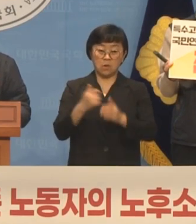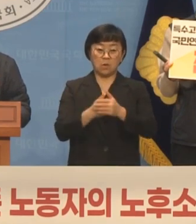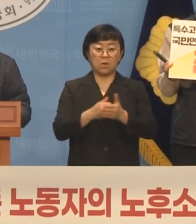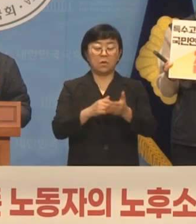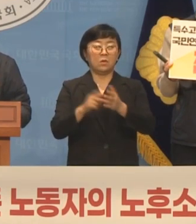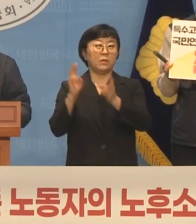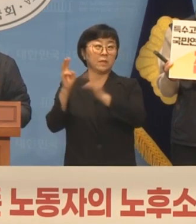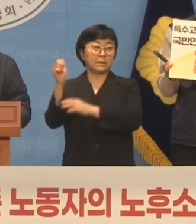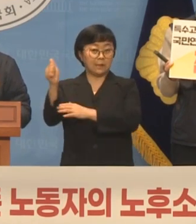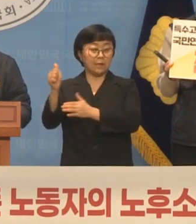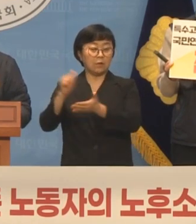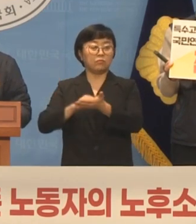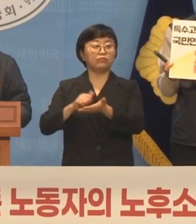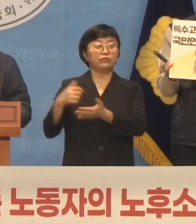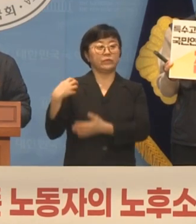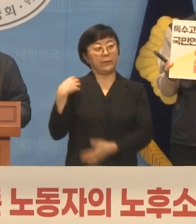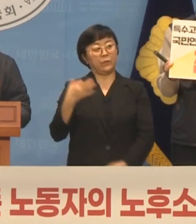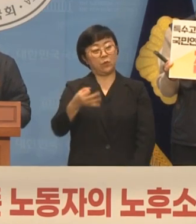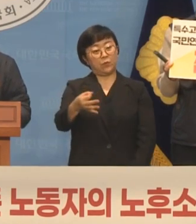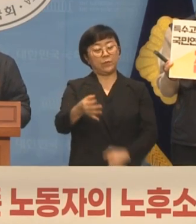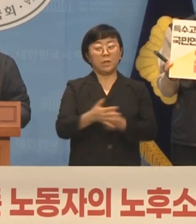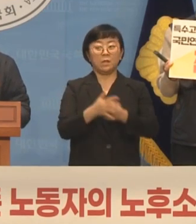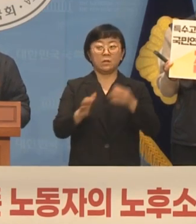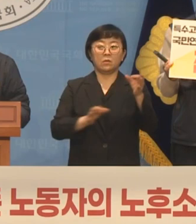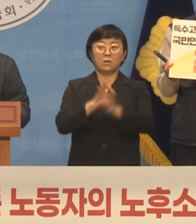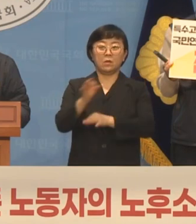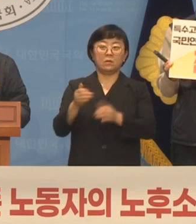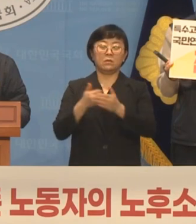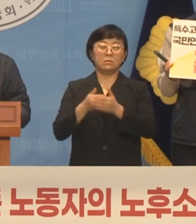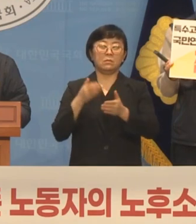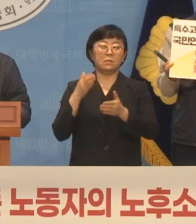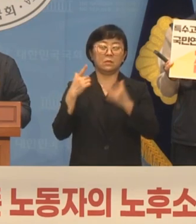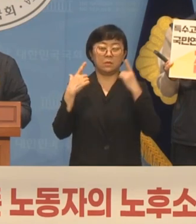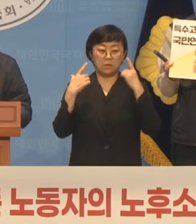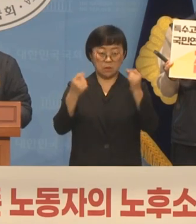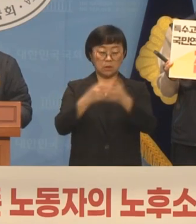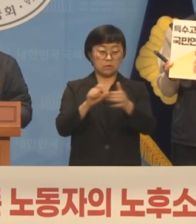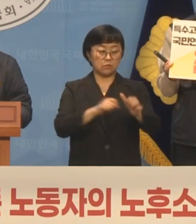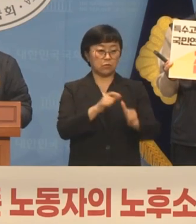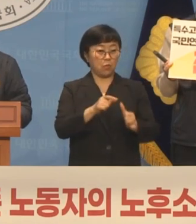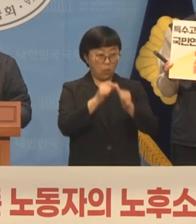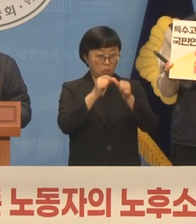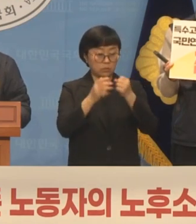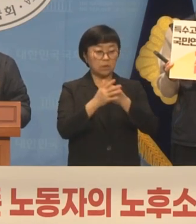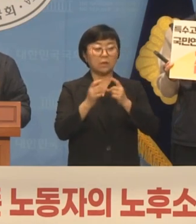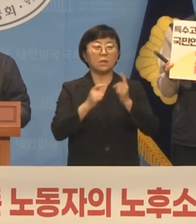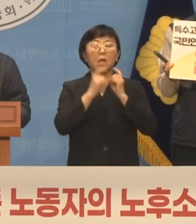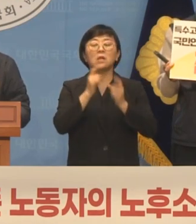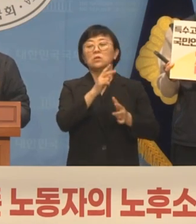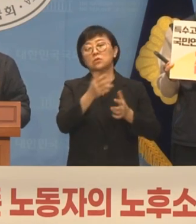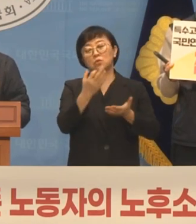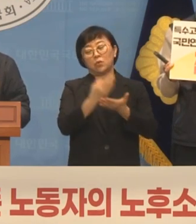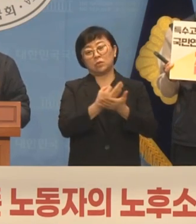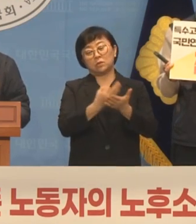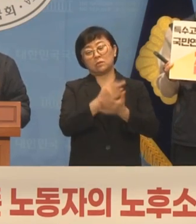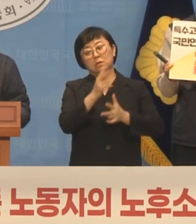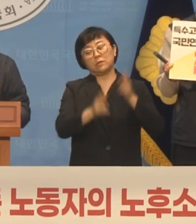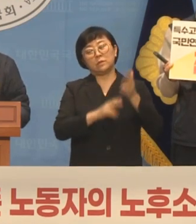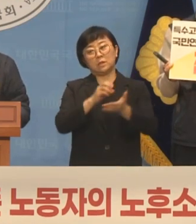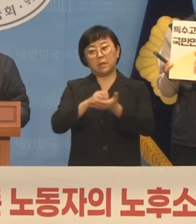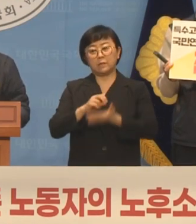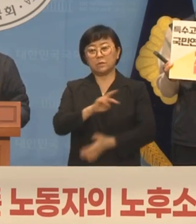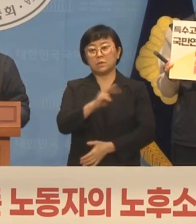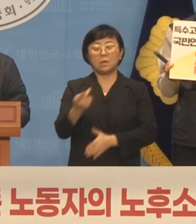사용자의 부담입니다. 경영계는 여전히 특고 플랫폼 노동자를 개인 소득자라 하며 사업장 가입자